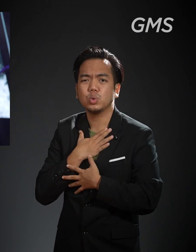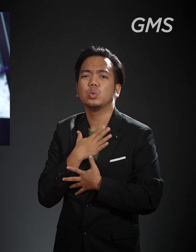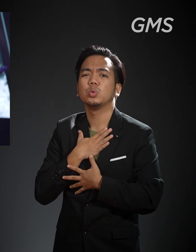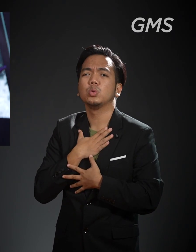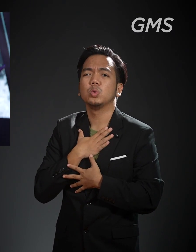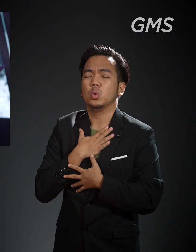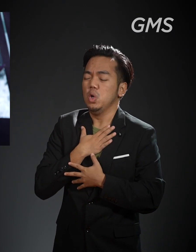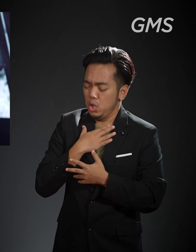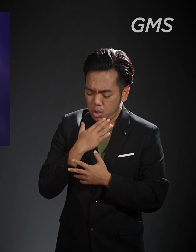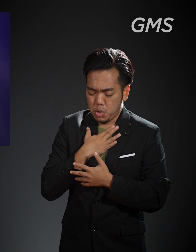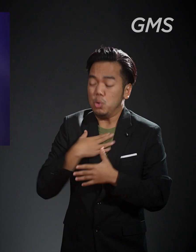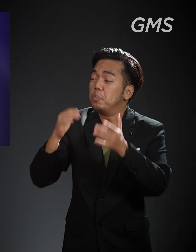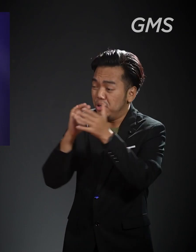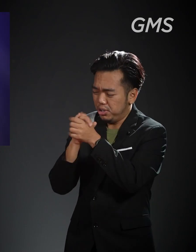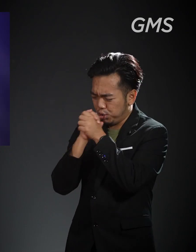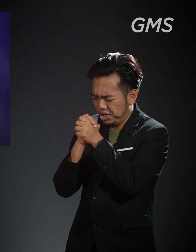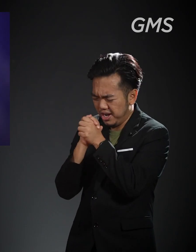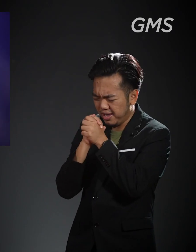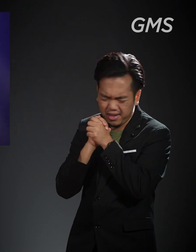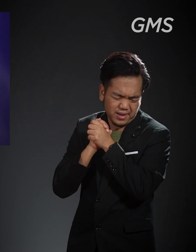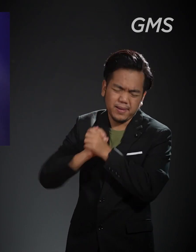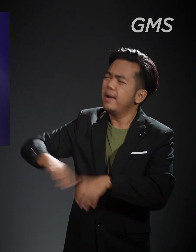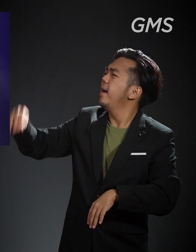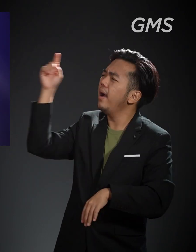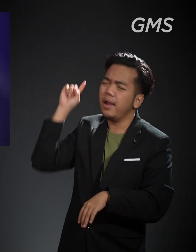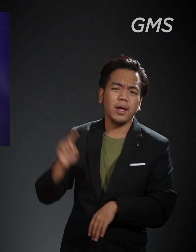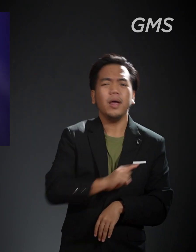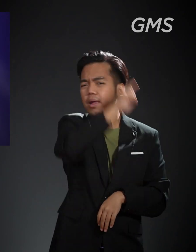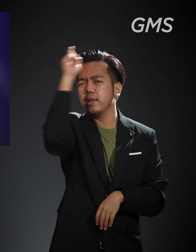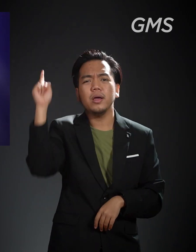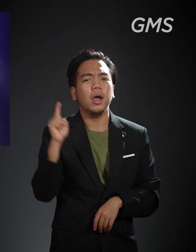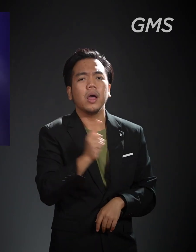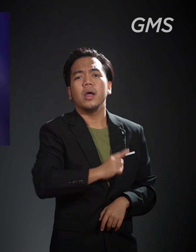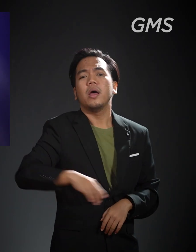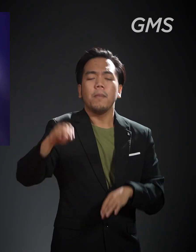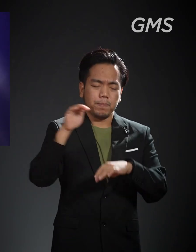Pengharapanku, ku percaya hanya